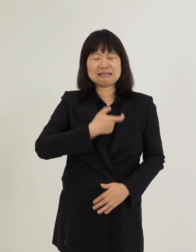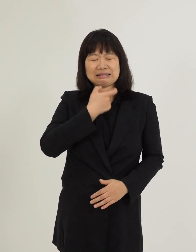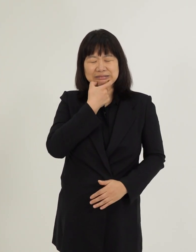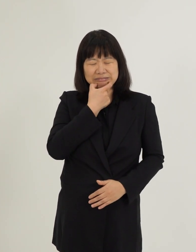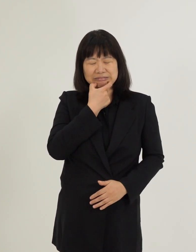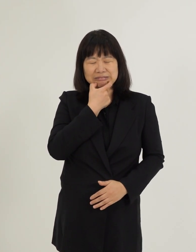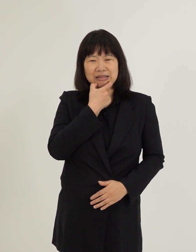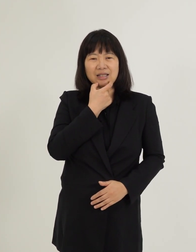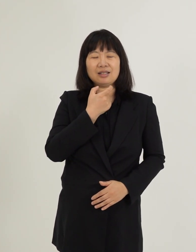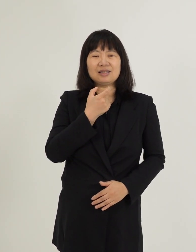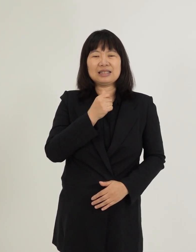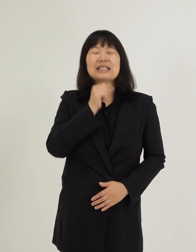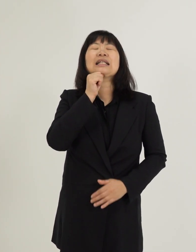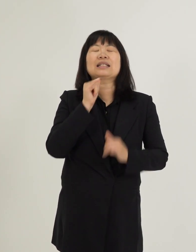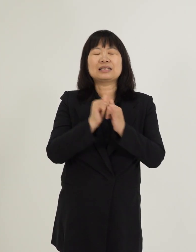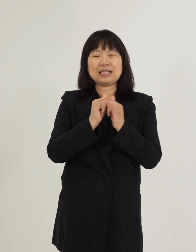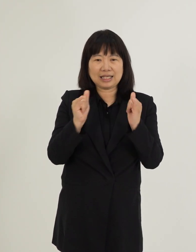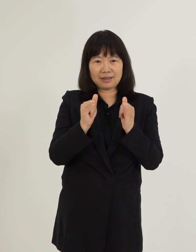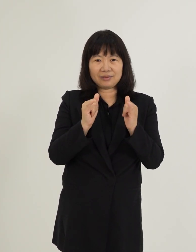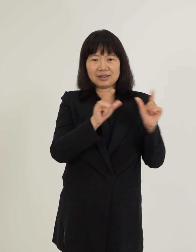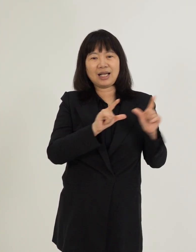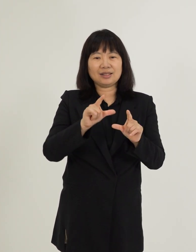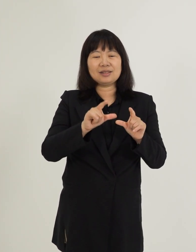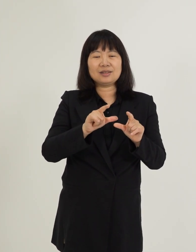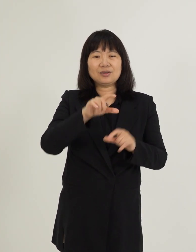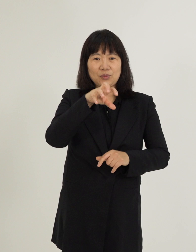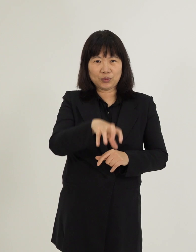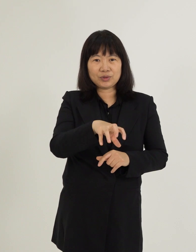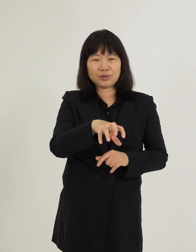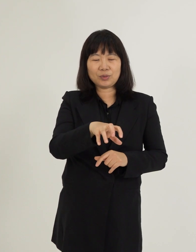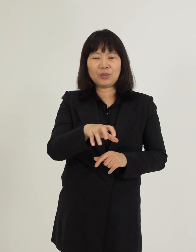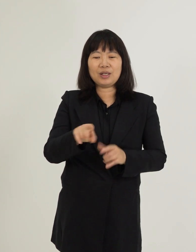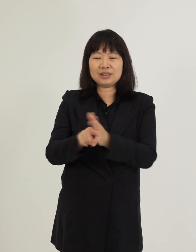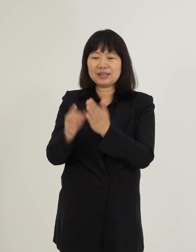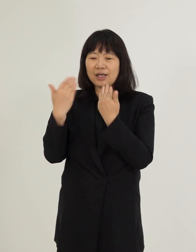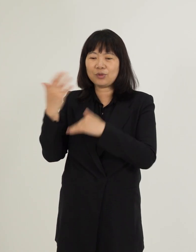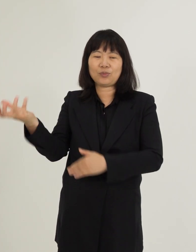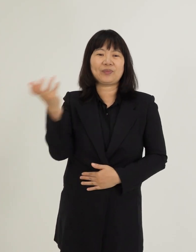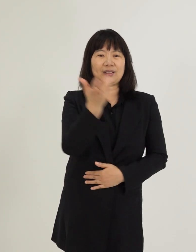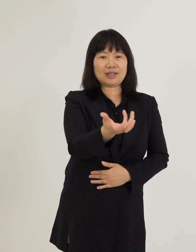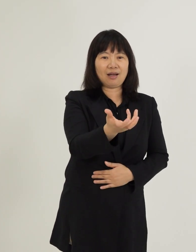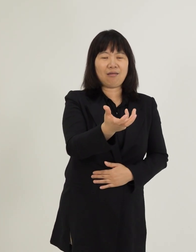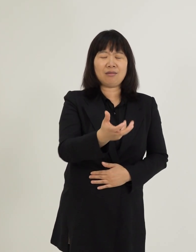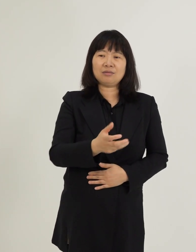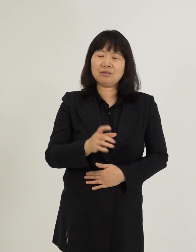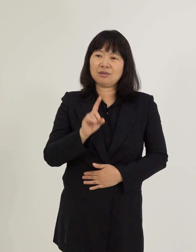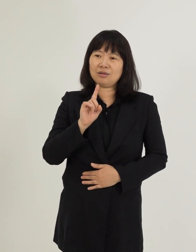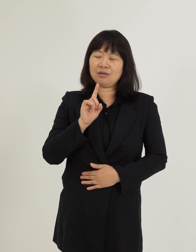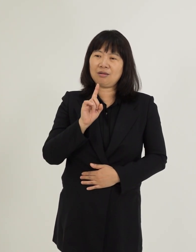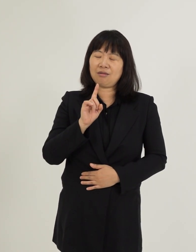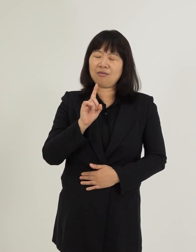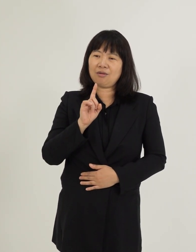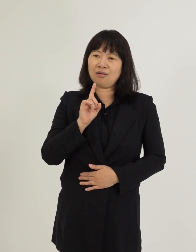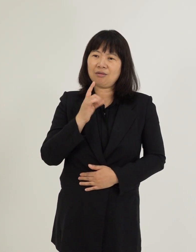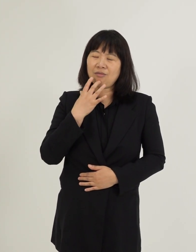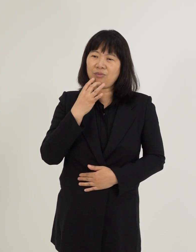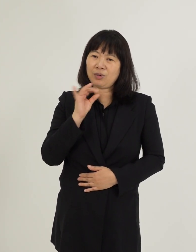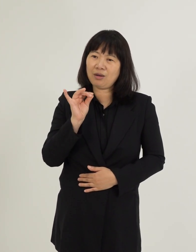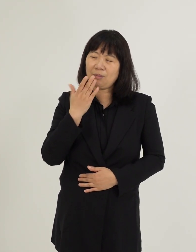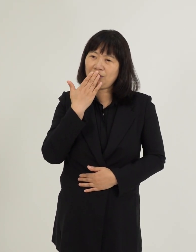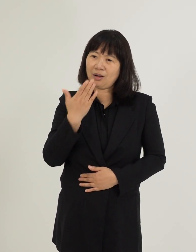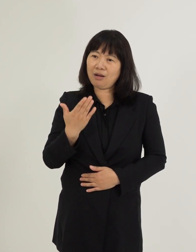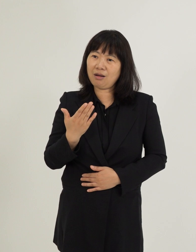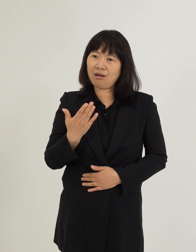슬럼가로 들어가자. 신학교를, 이게 말이 되는 발상입니까? 그래서 다음 지도를 볼까요?